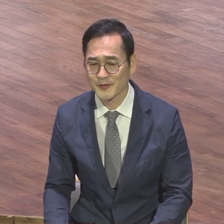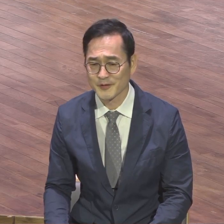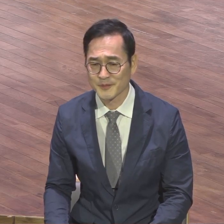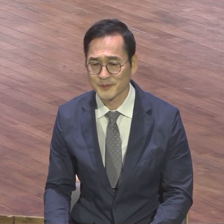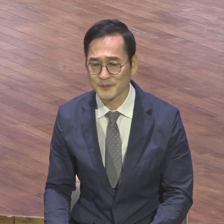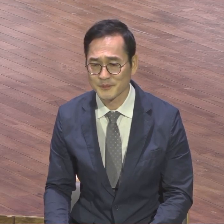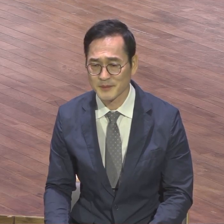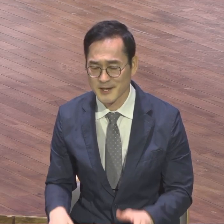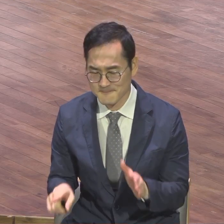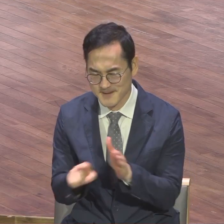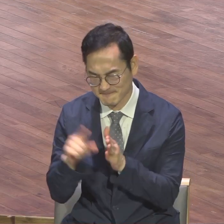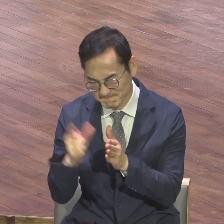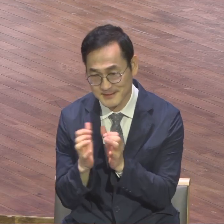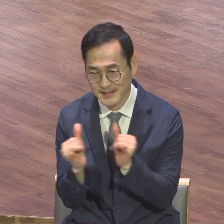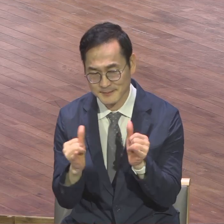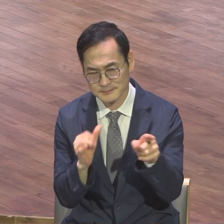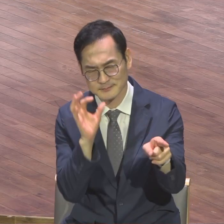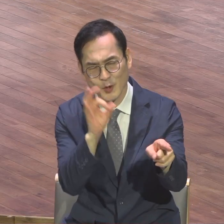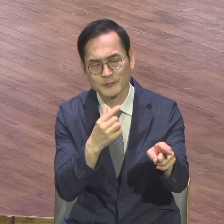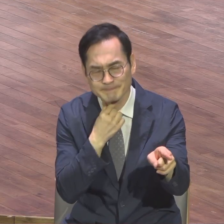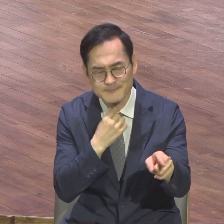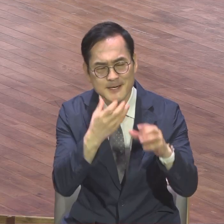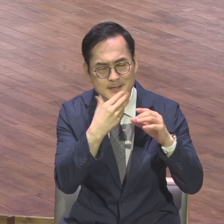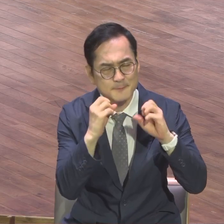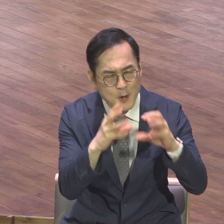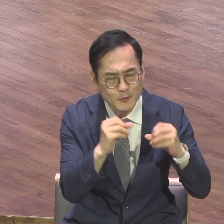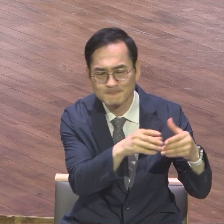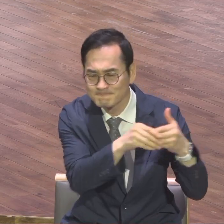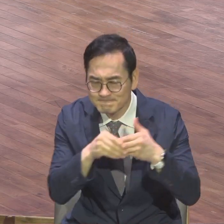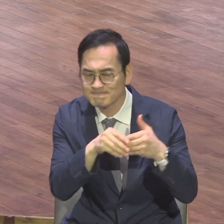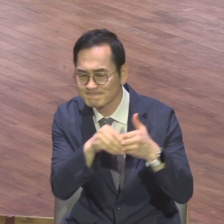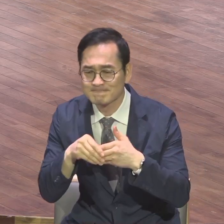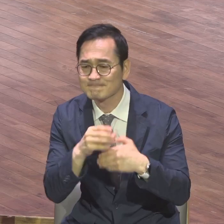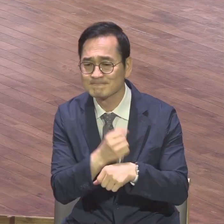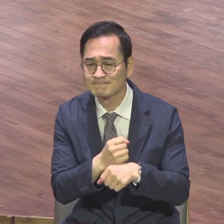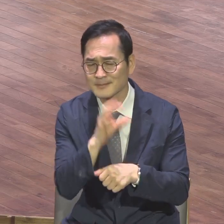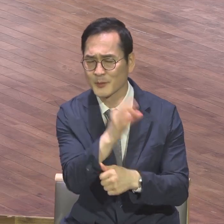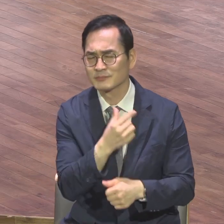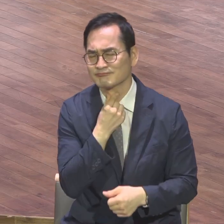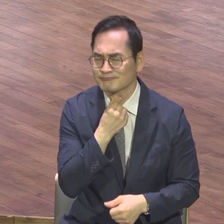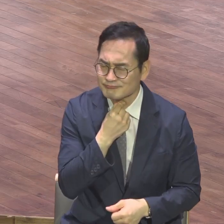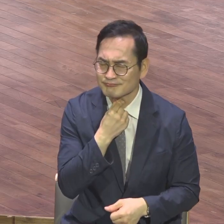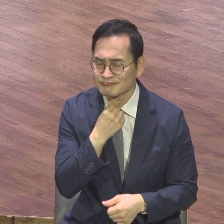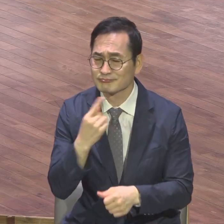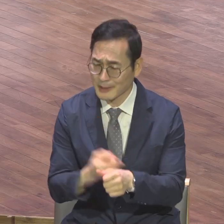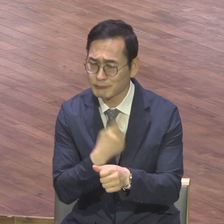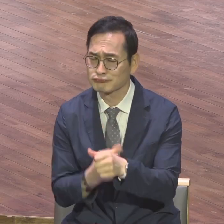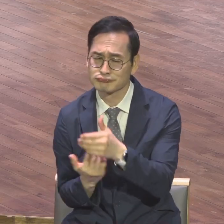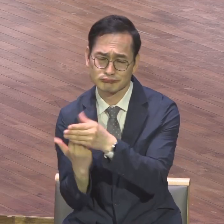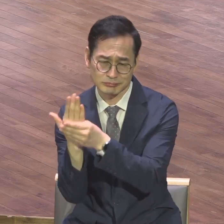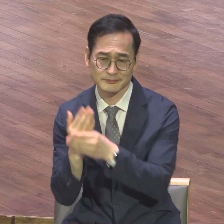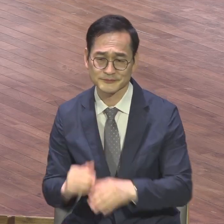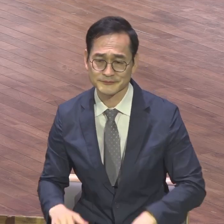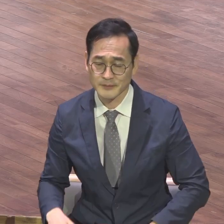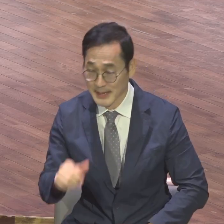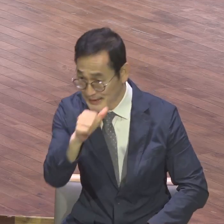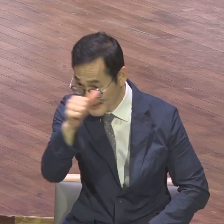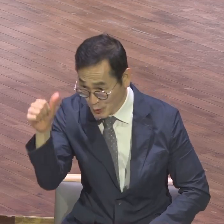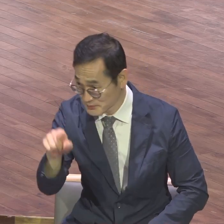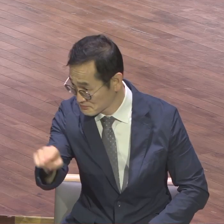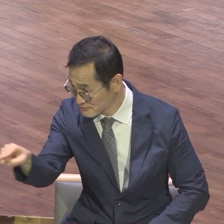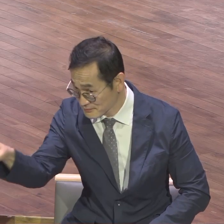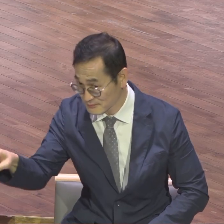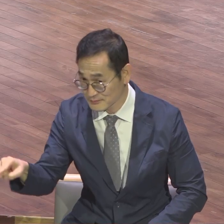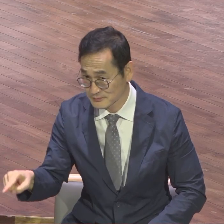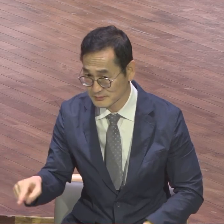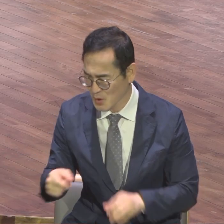보면요. 뭐 다는 내가 이렇게 파악을 못하지만은 좀 오래된 장로님들 내가 알거든요.